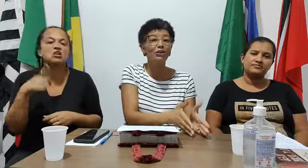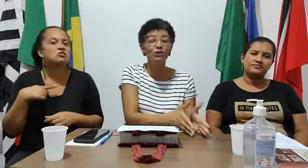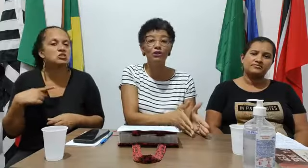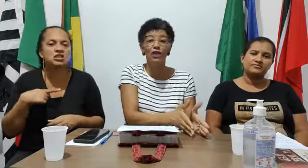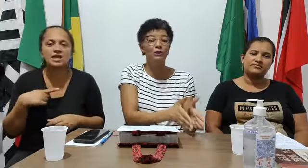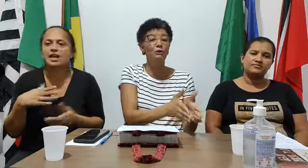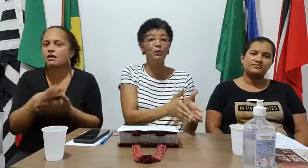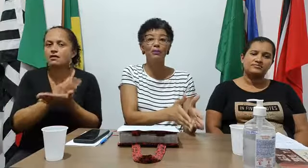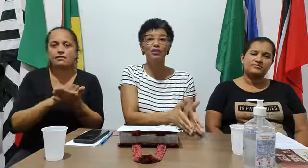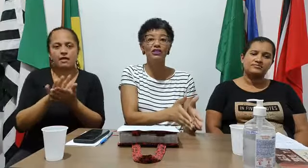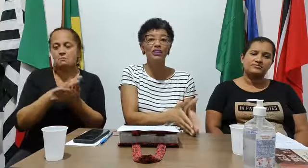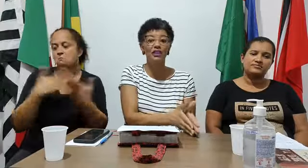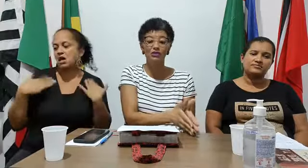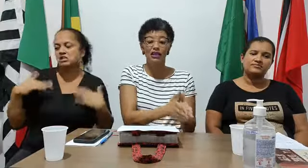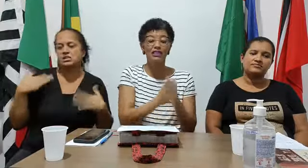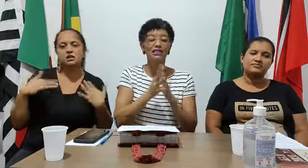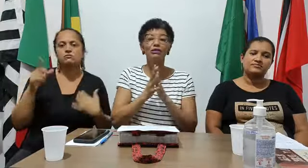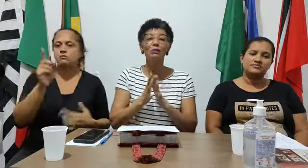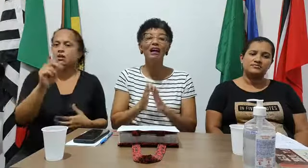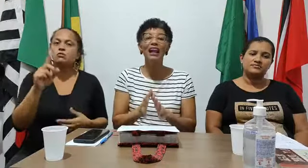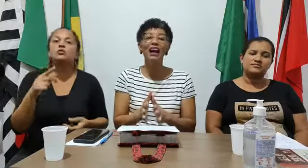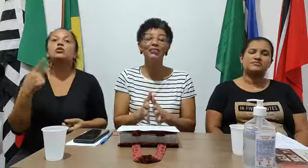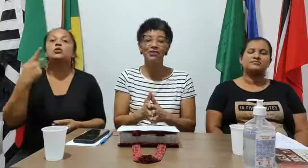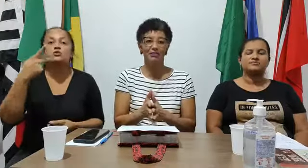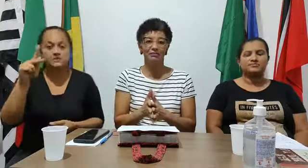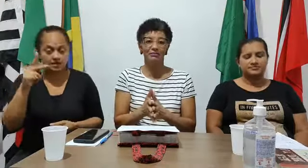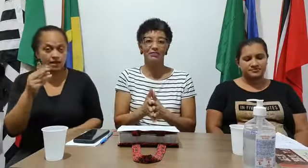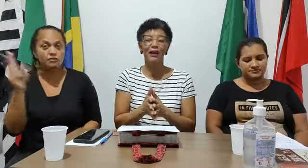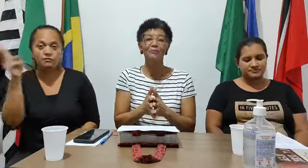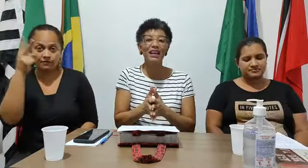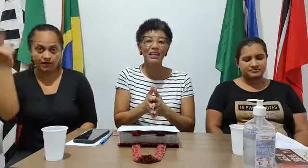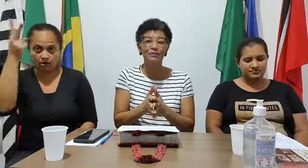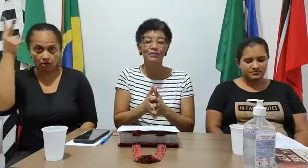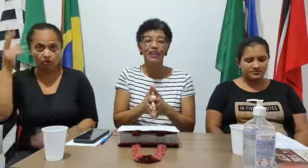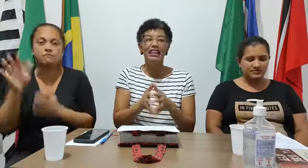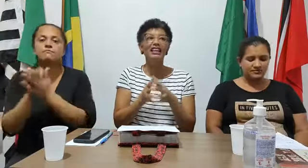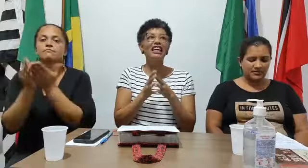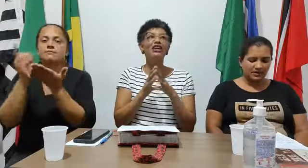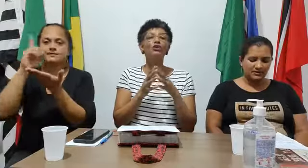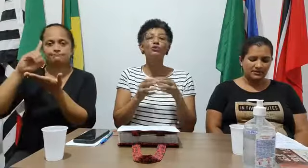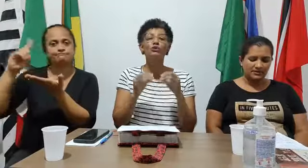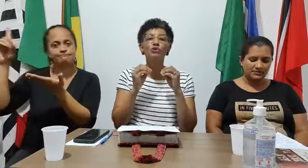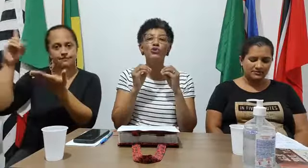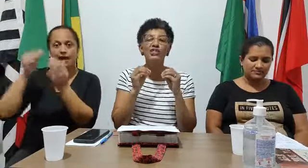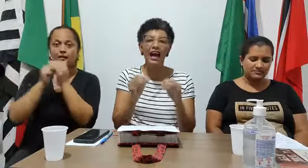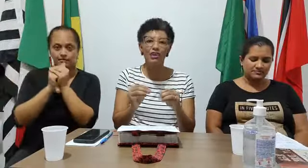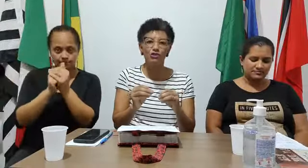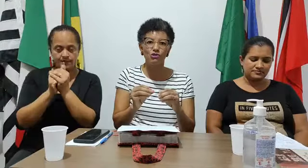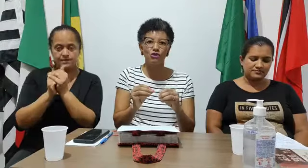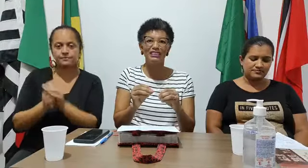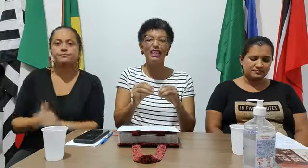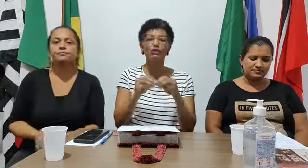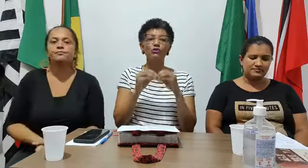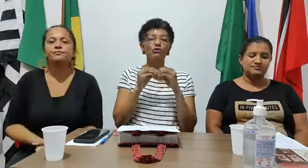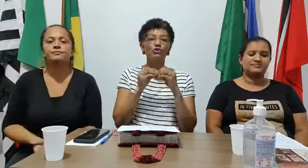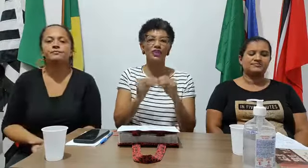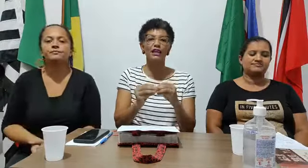seu valor e o propósito de Deus estão na palavra. Amém? E nenhum